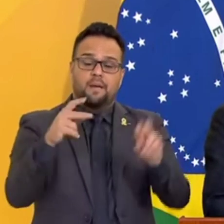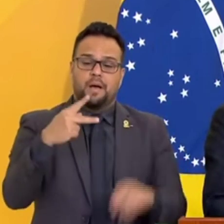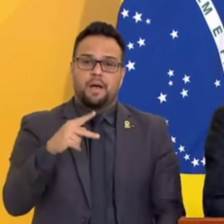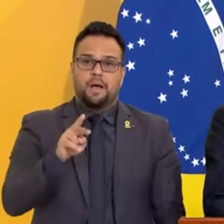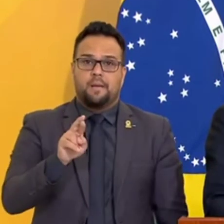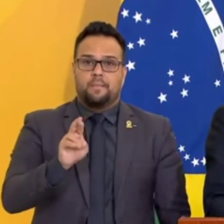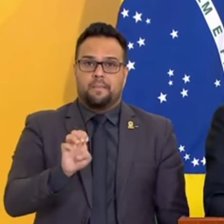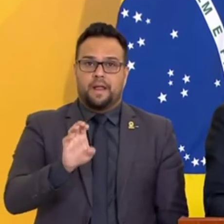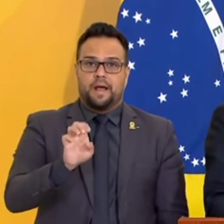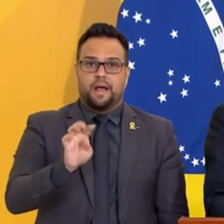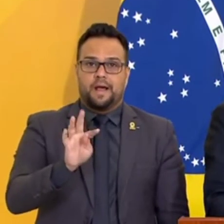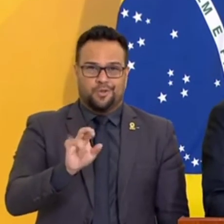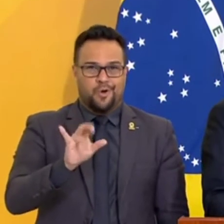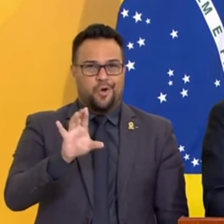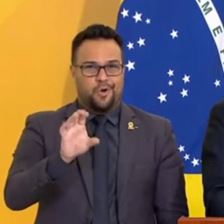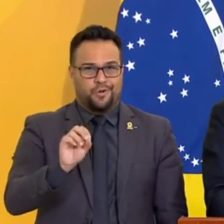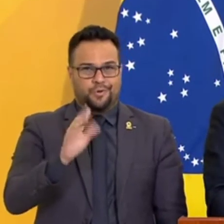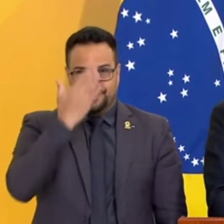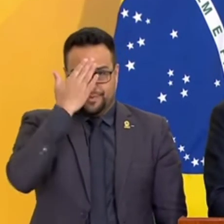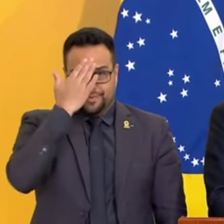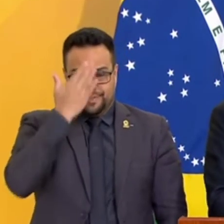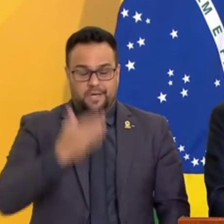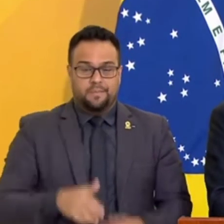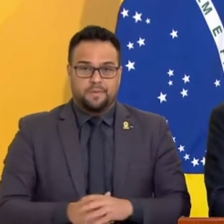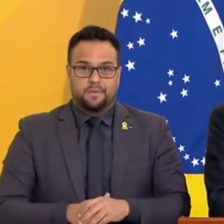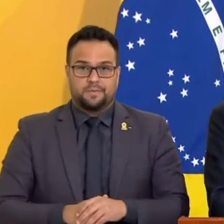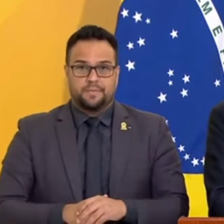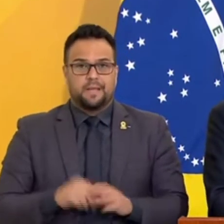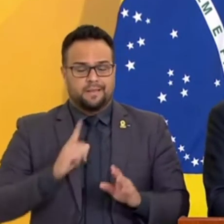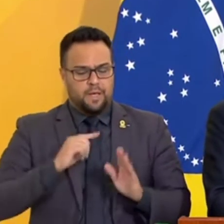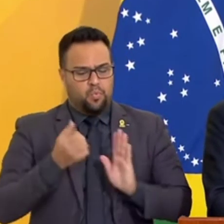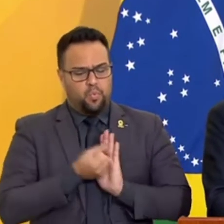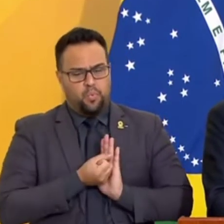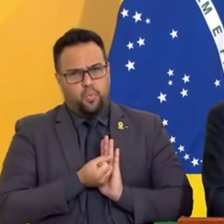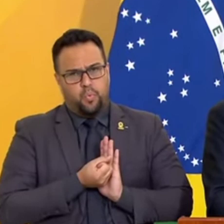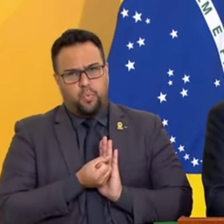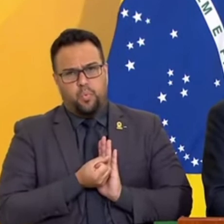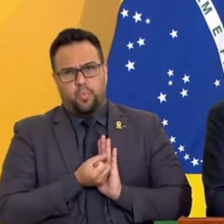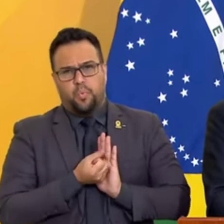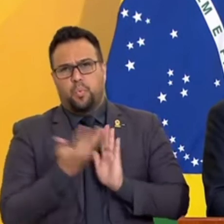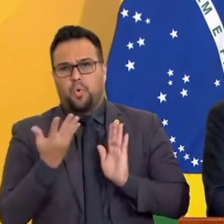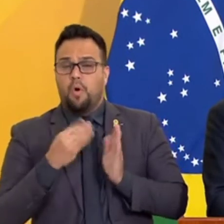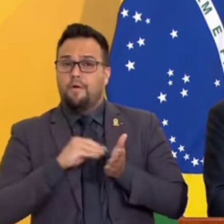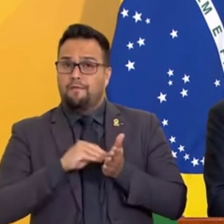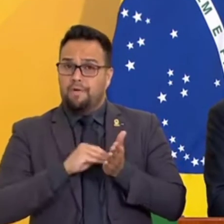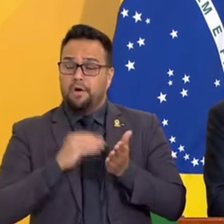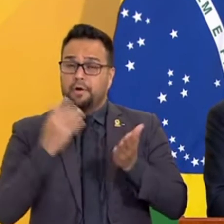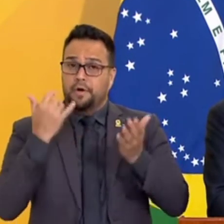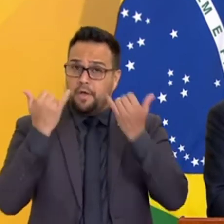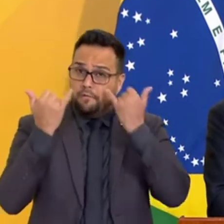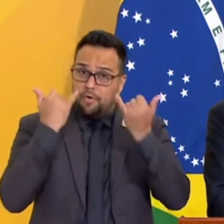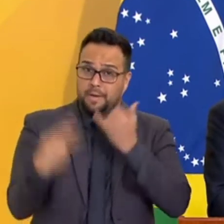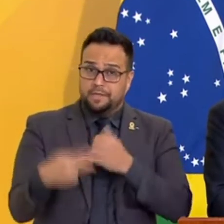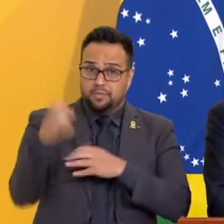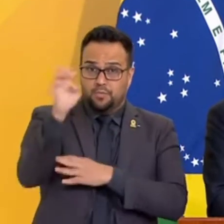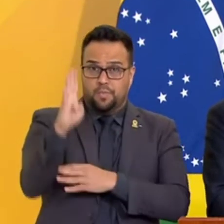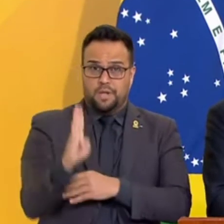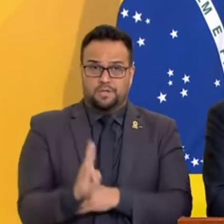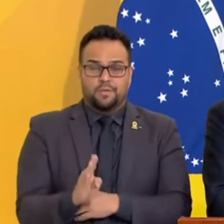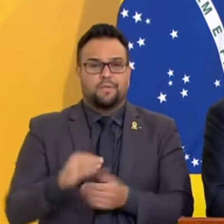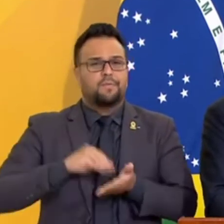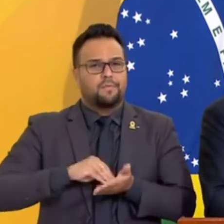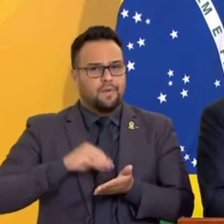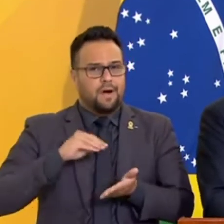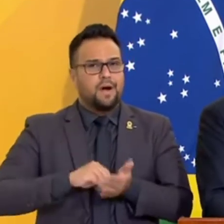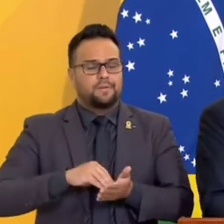precatórios É porque tem muita coisa que é é desinformada no Brasil muita coisa